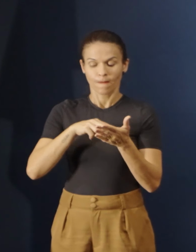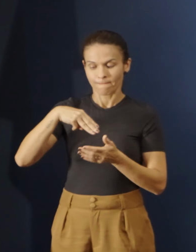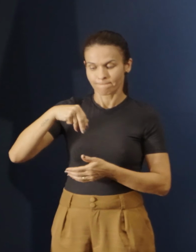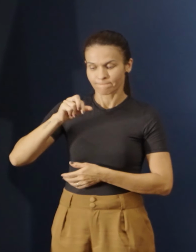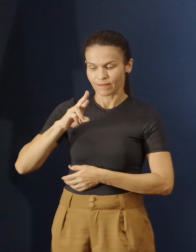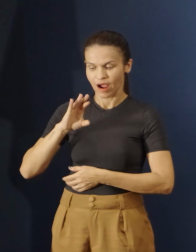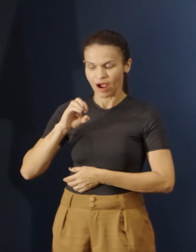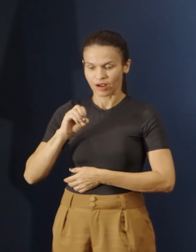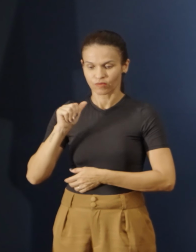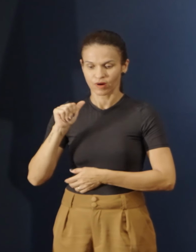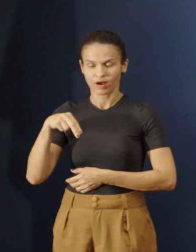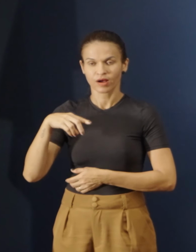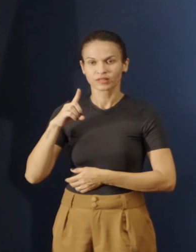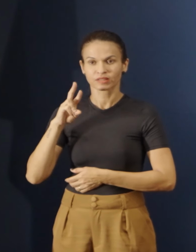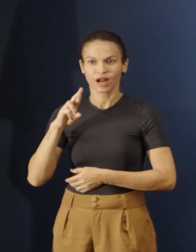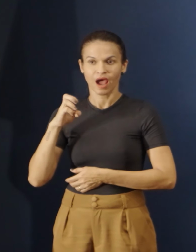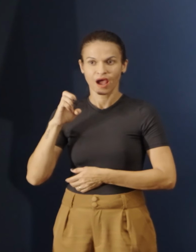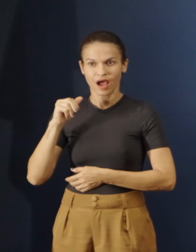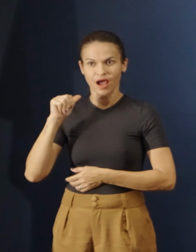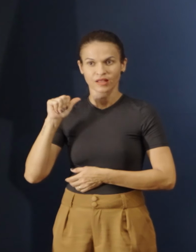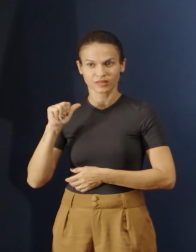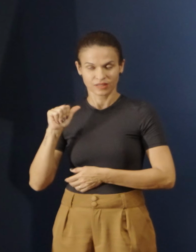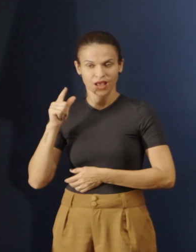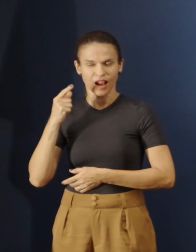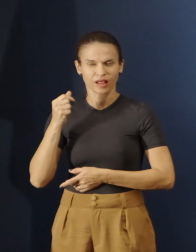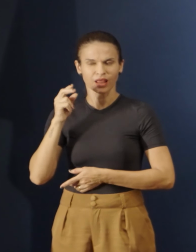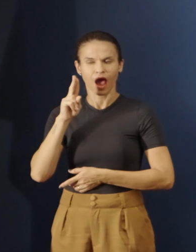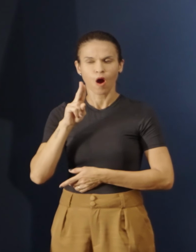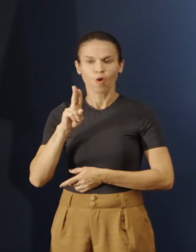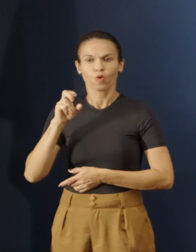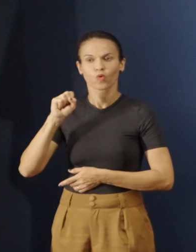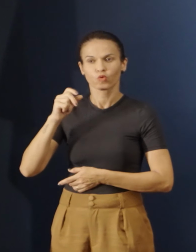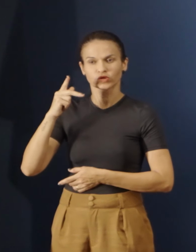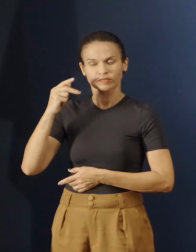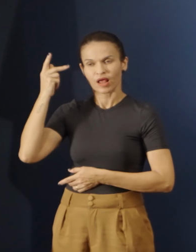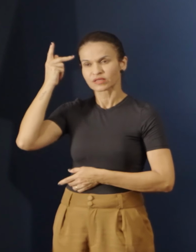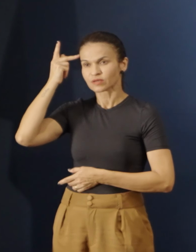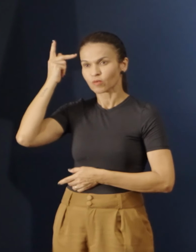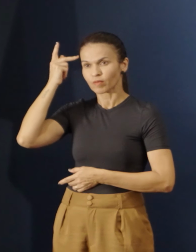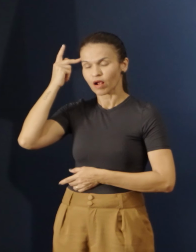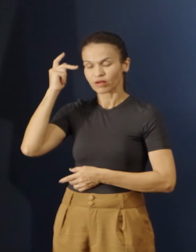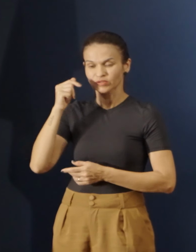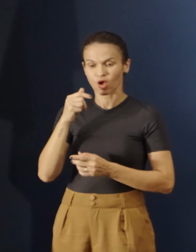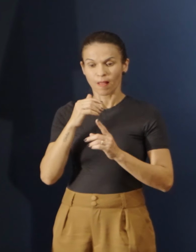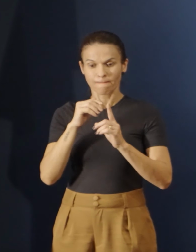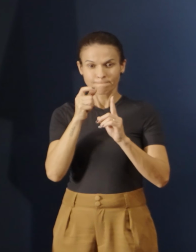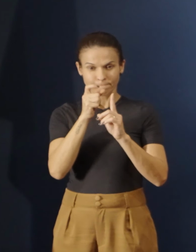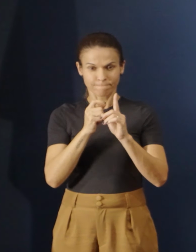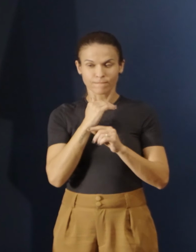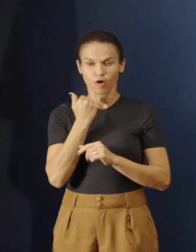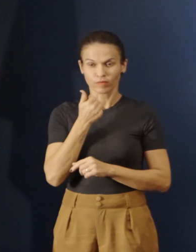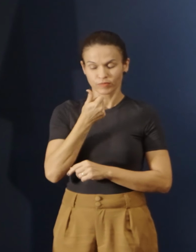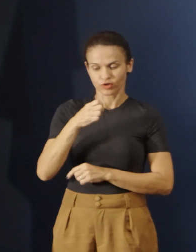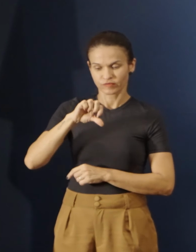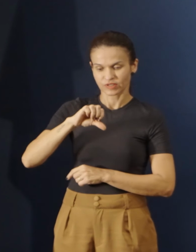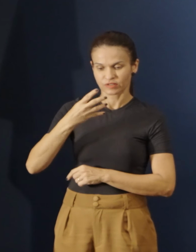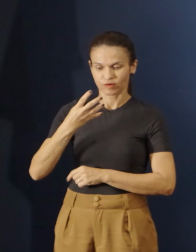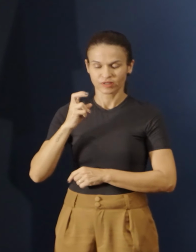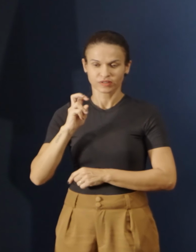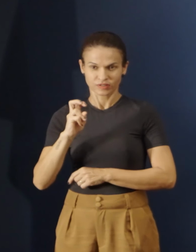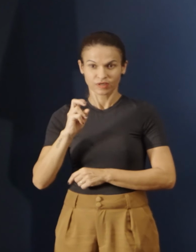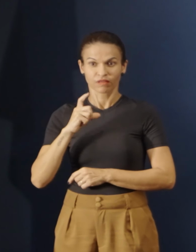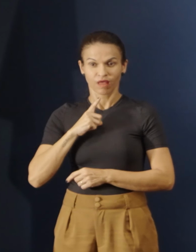Andrade, publicada pela USP, lá em São Paulo. Vocês sabem que o Mário, quando morre, em 1945, o Mário